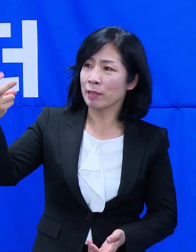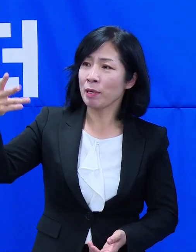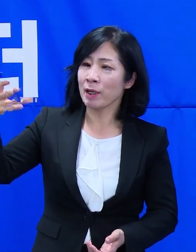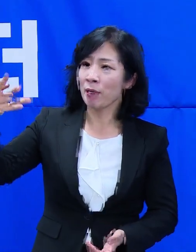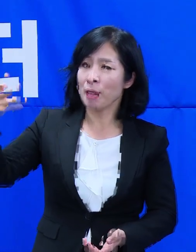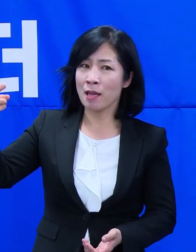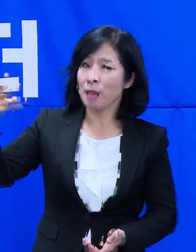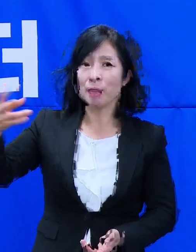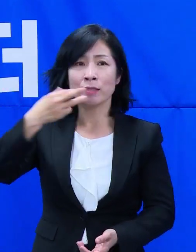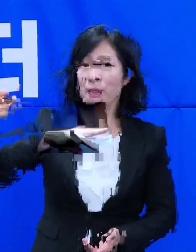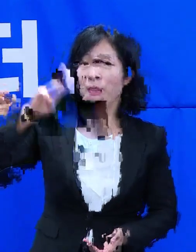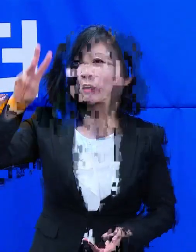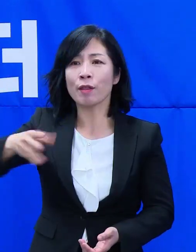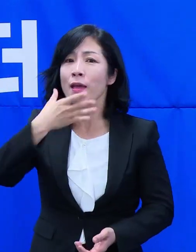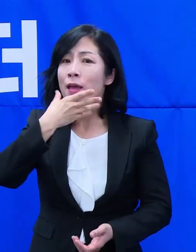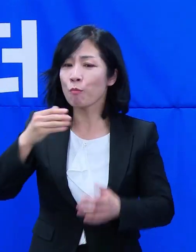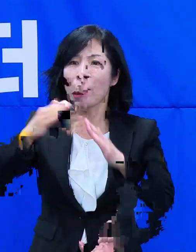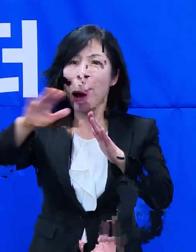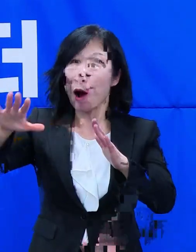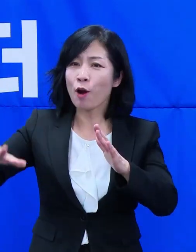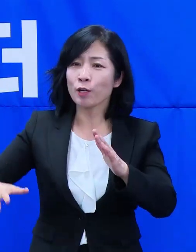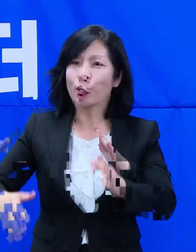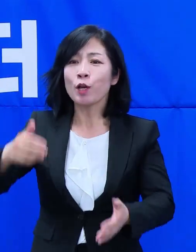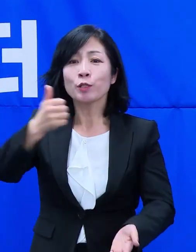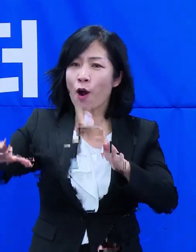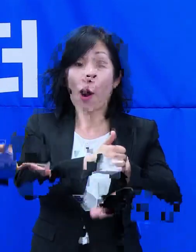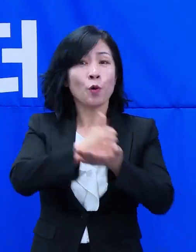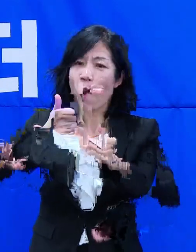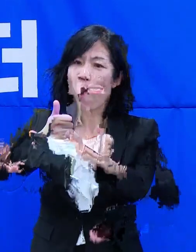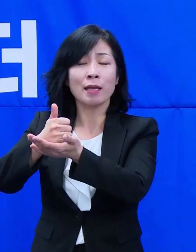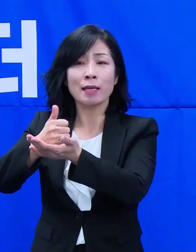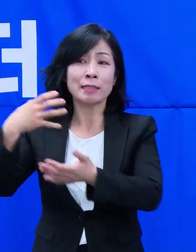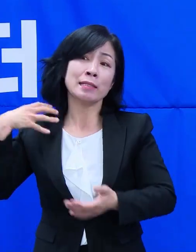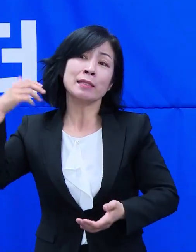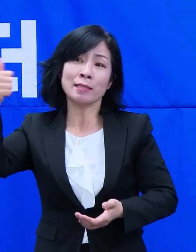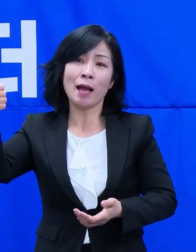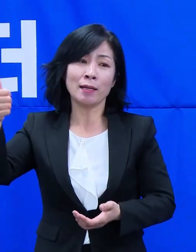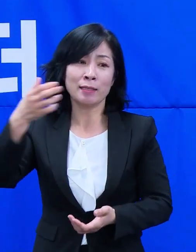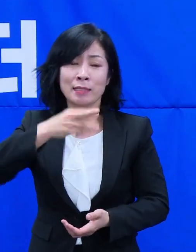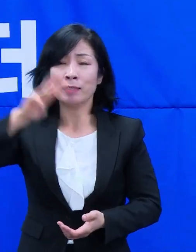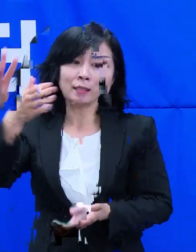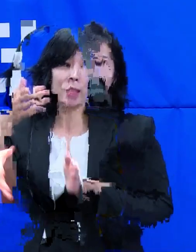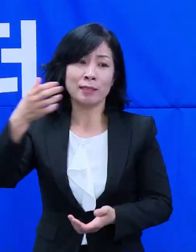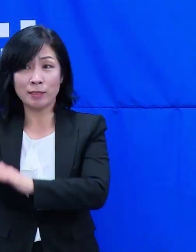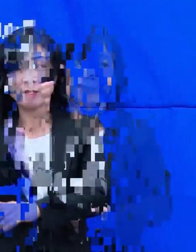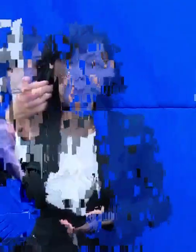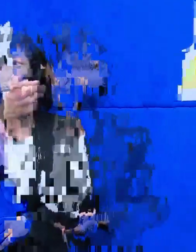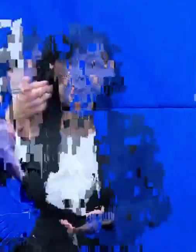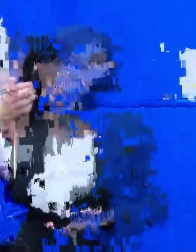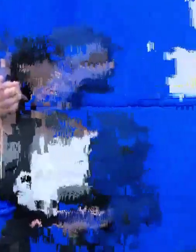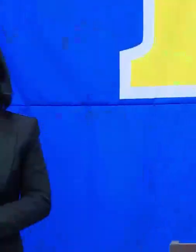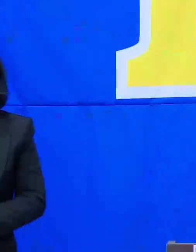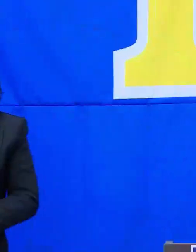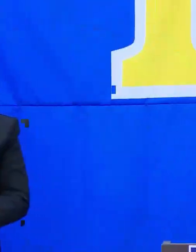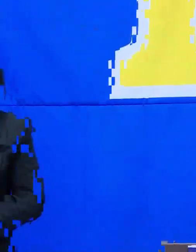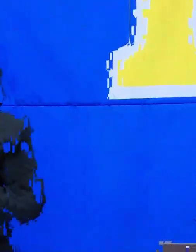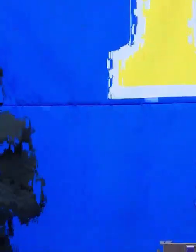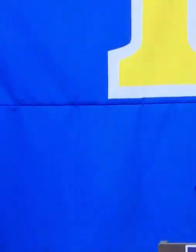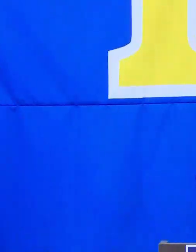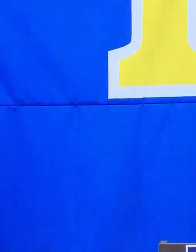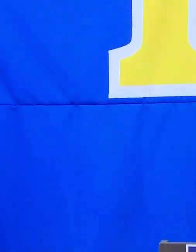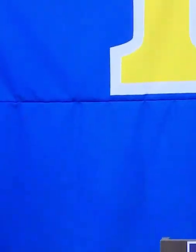422번째 이천시 행복마을 초대의장 엄태준 여러분들께 정중하게 인사드립니다. 안녕하세요.